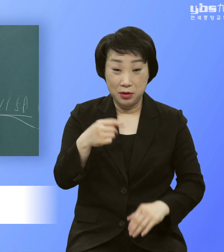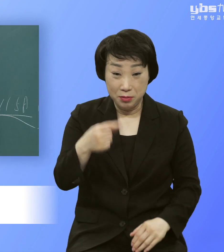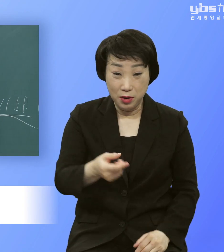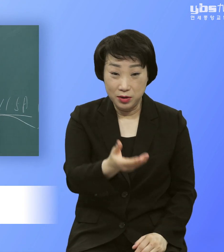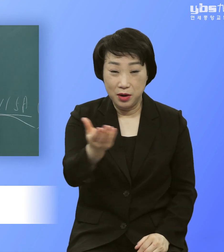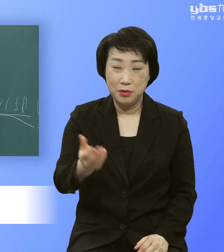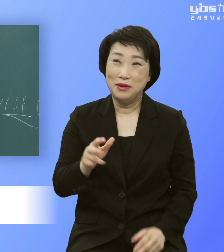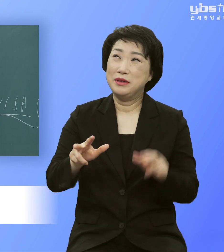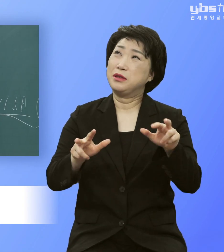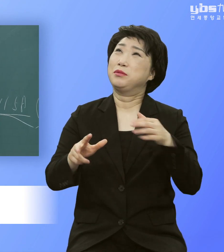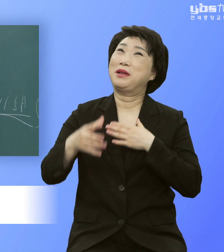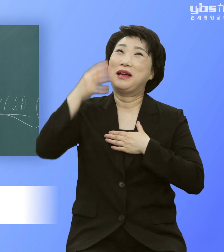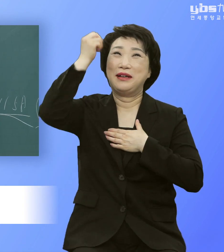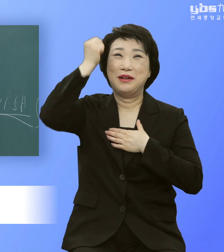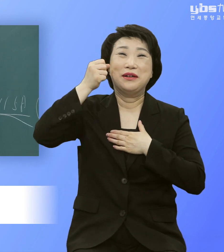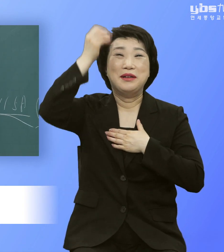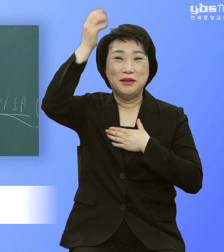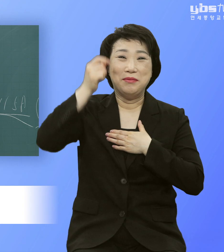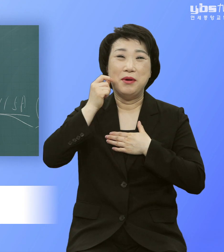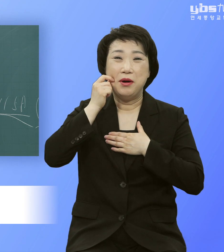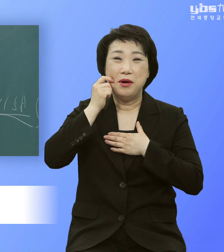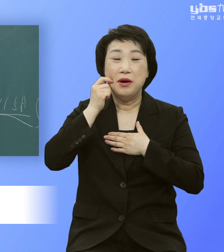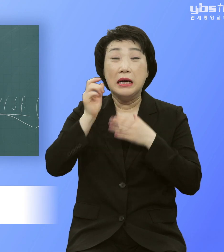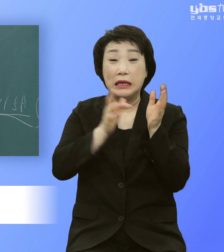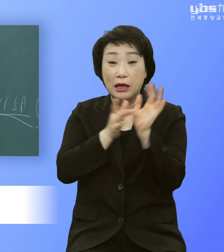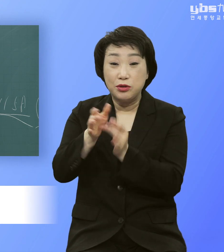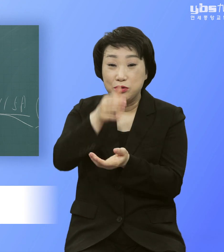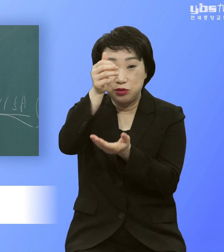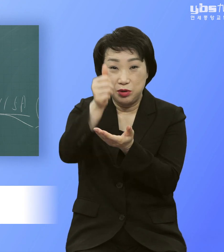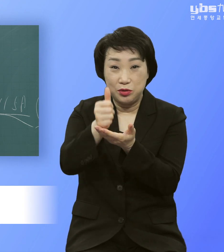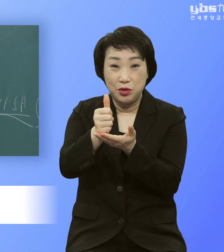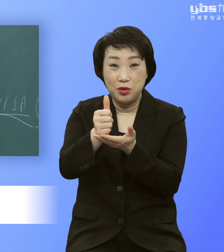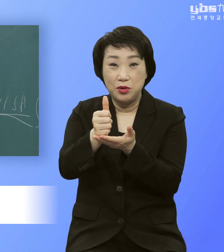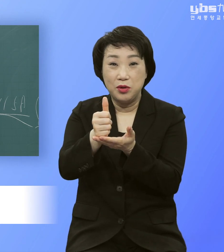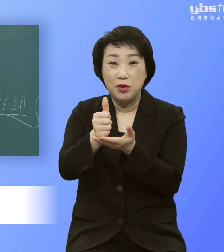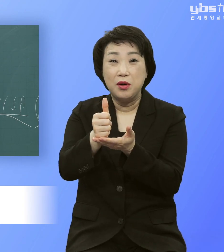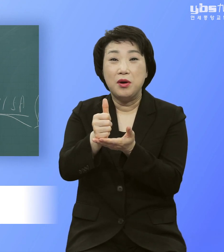예, 지금 내 기억이 잊어버린 겁니다. 예수 그리스도는